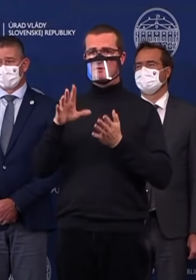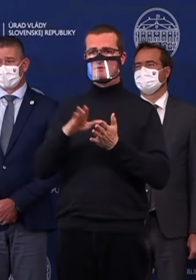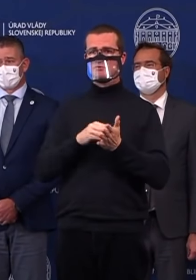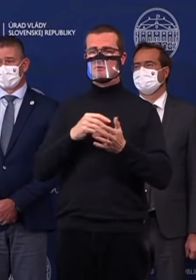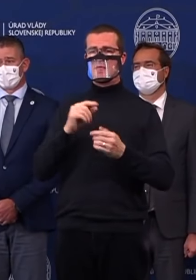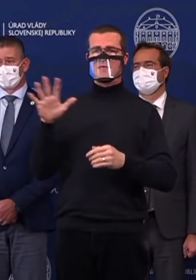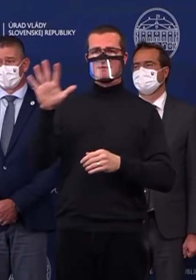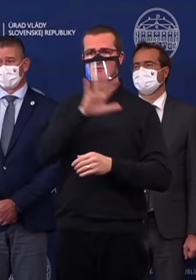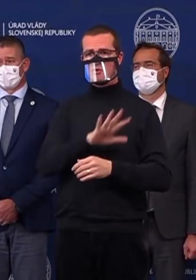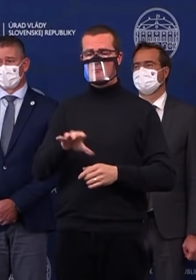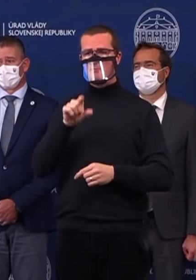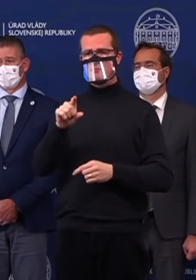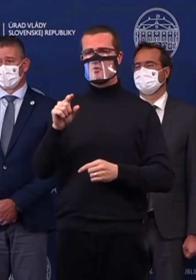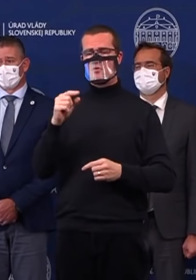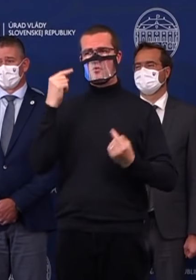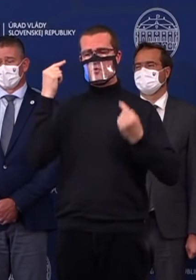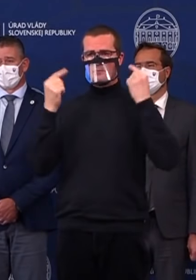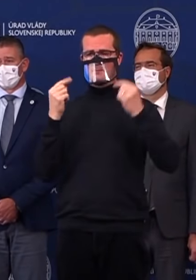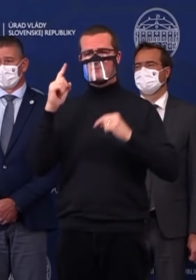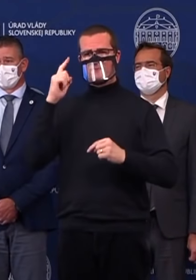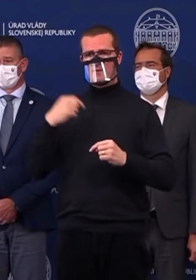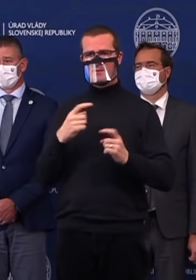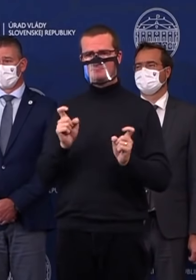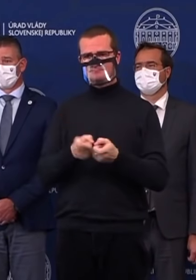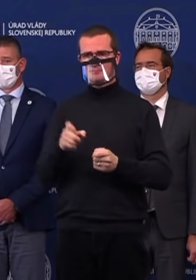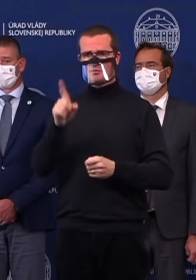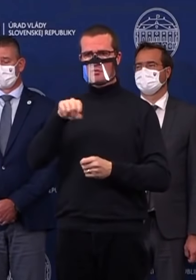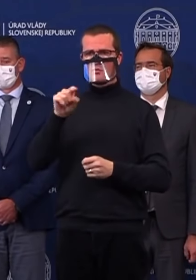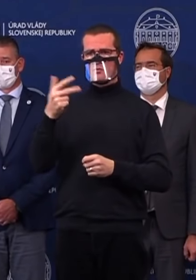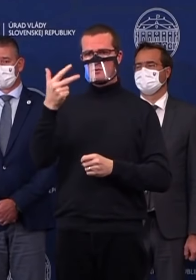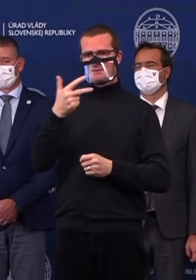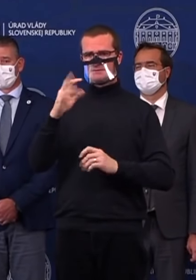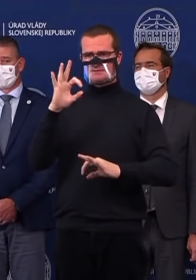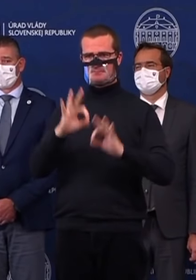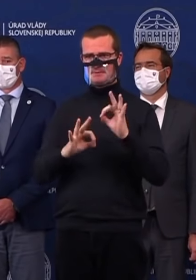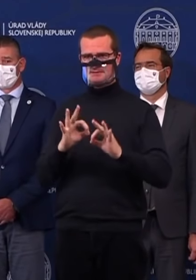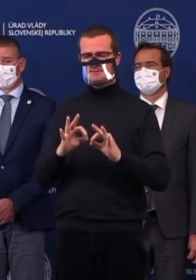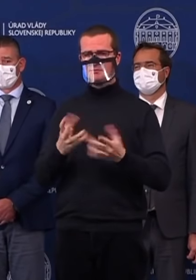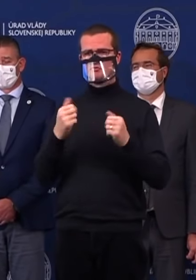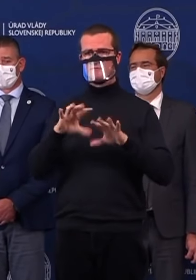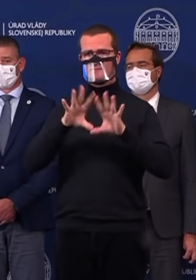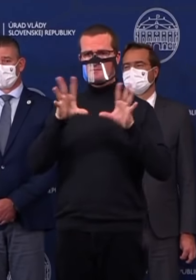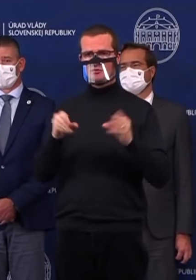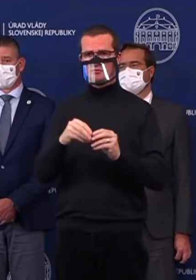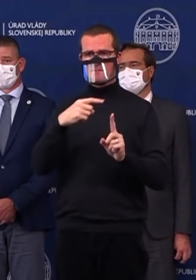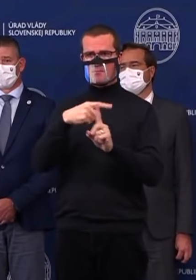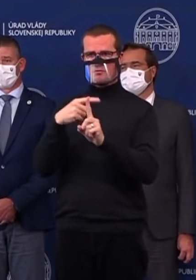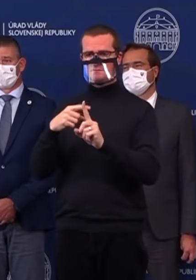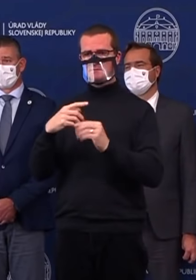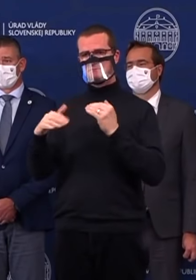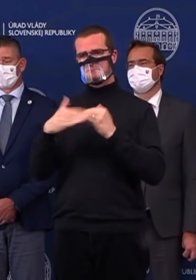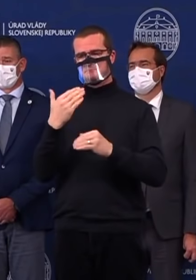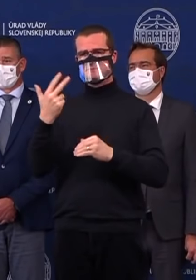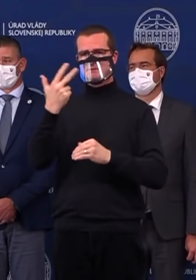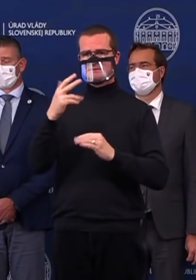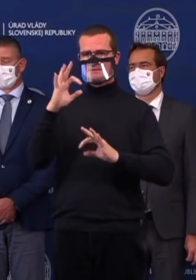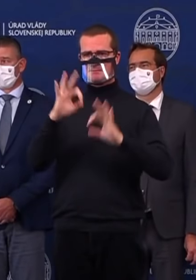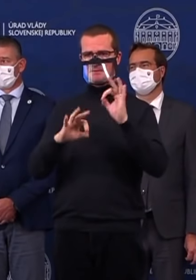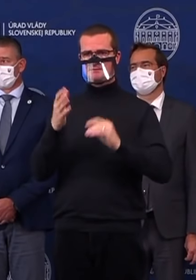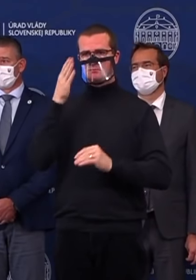celoplošného testovania alebo teda do tej idei s tým, že dokážeme zachytiť približne 30 % zo všetkých pozitívnych a približne 30 % bude teda